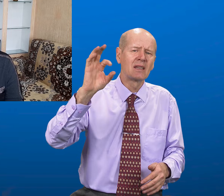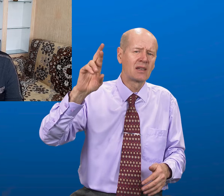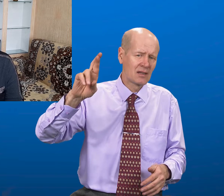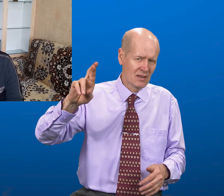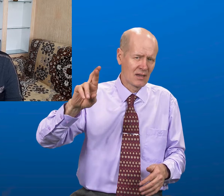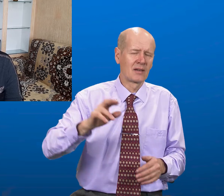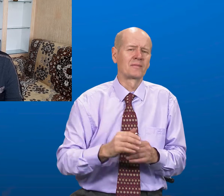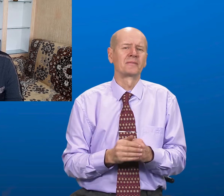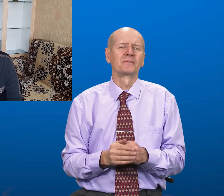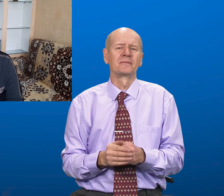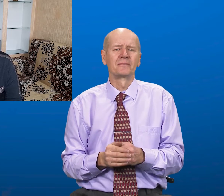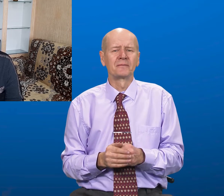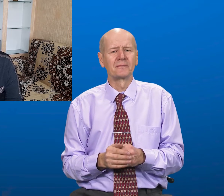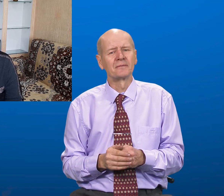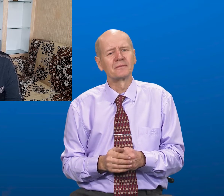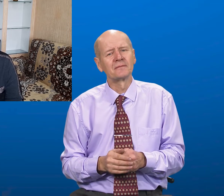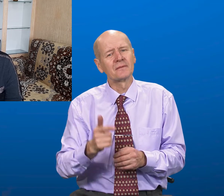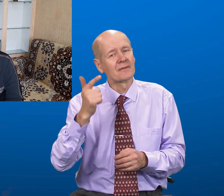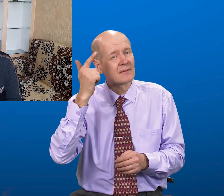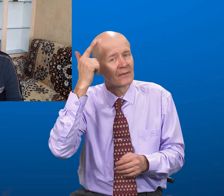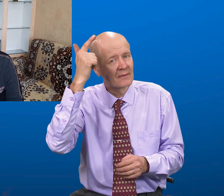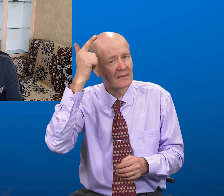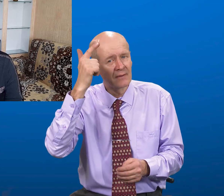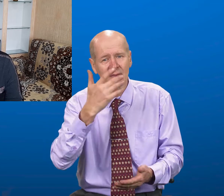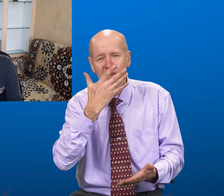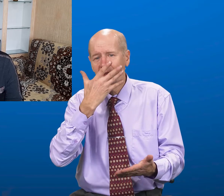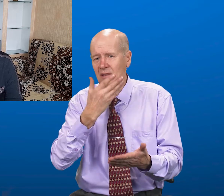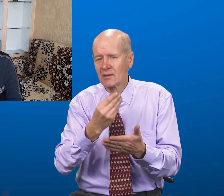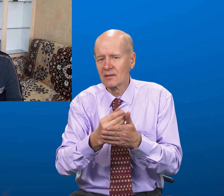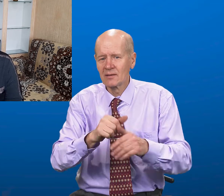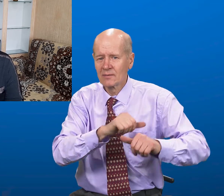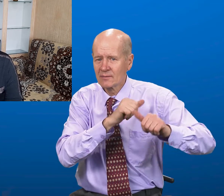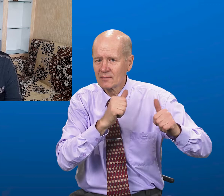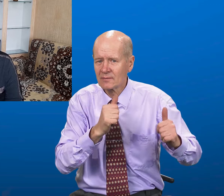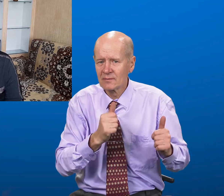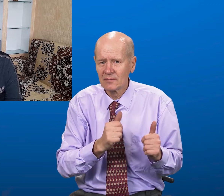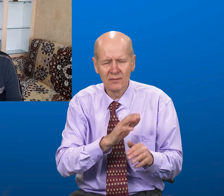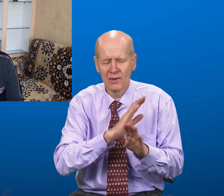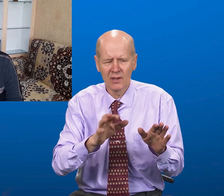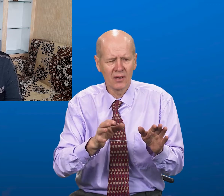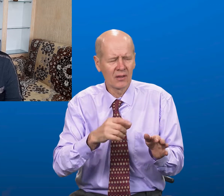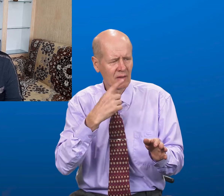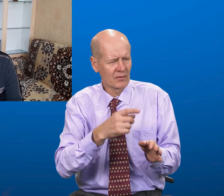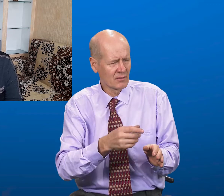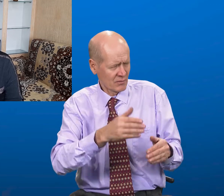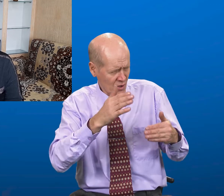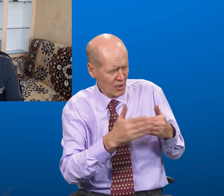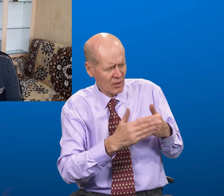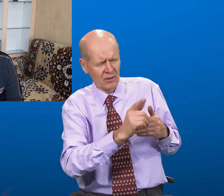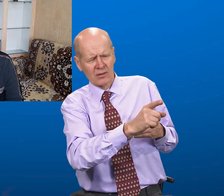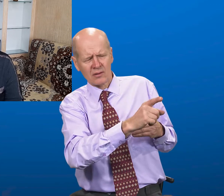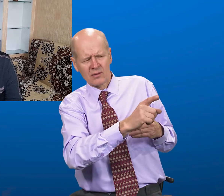В книге пророка Исаии мы видим Бога любящего. Господь в своей великой любви никогда не произносит только